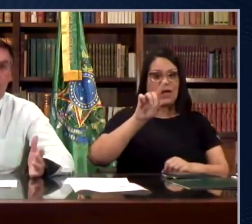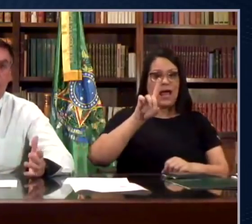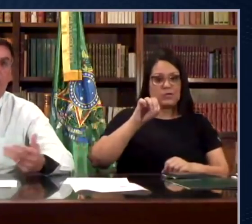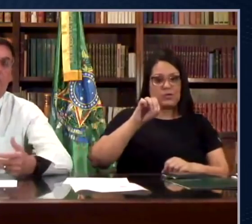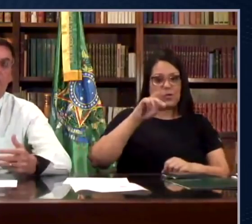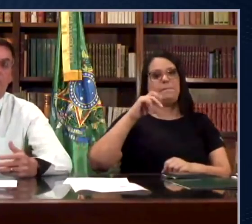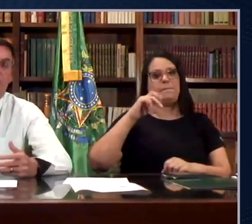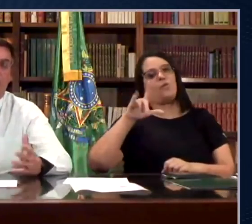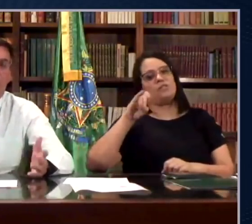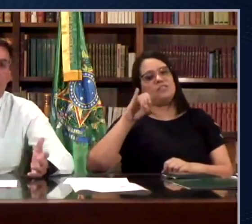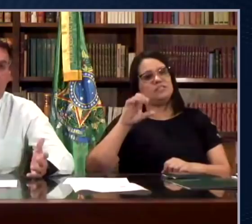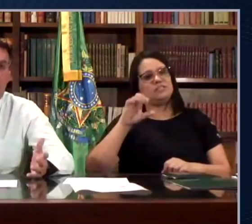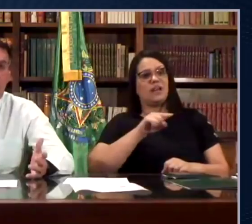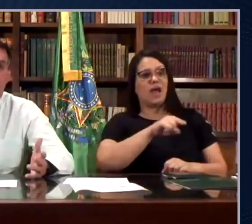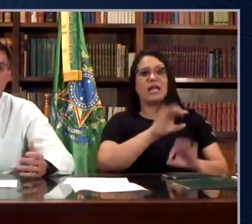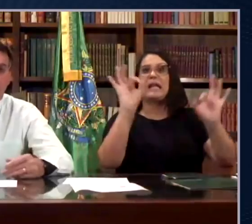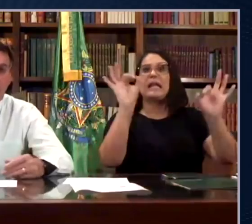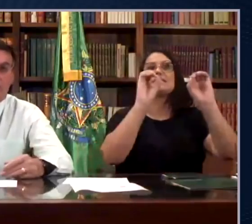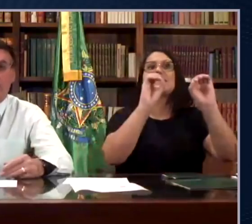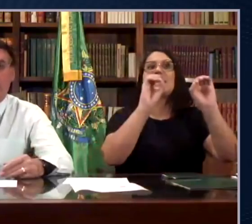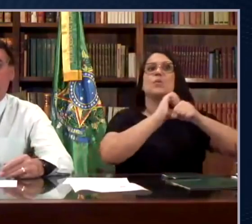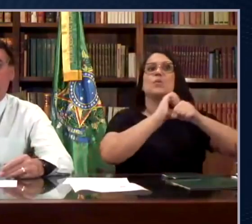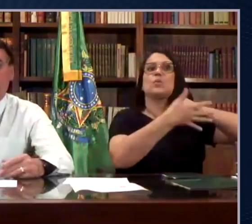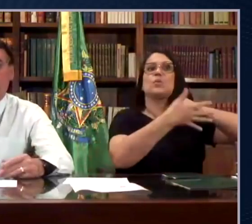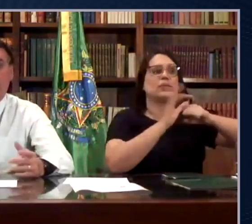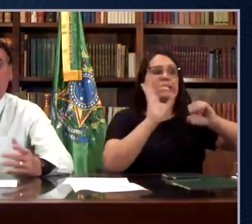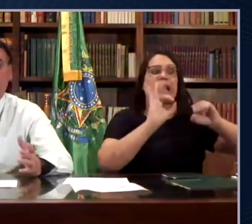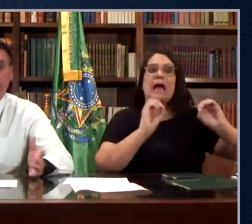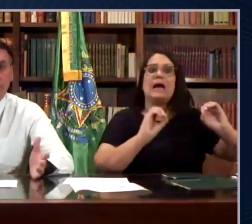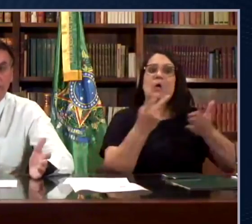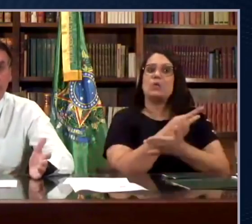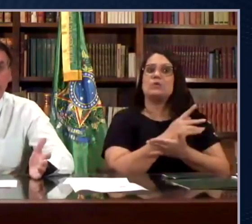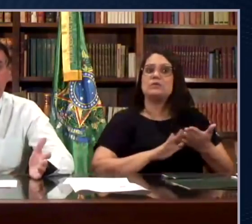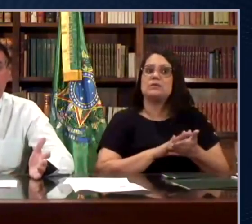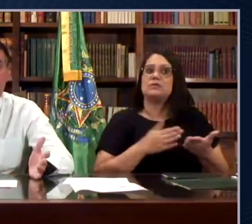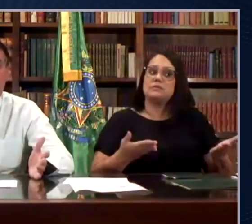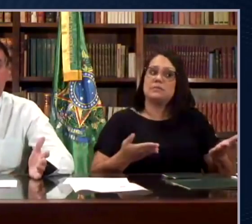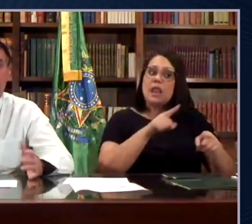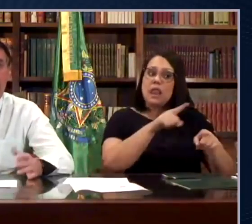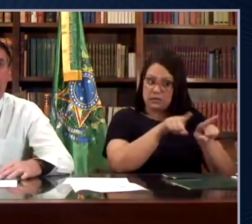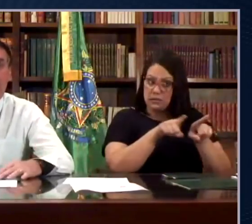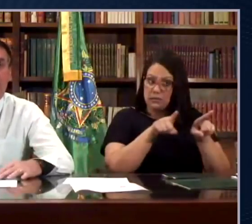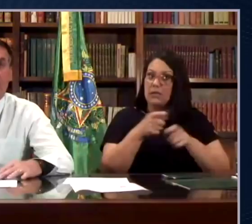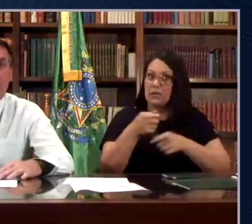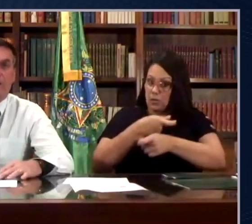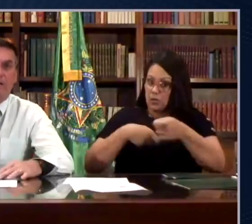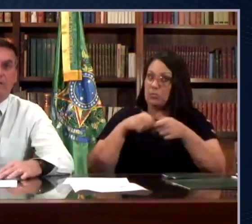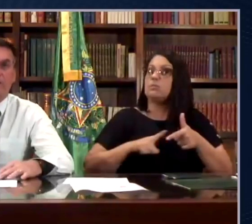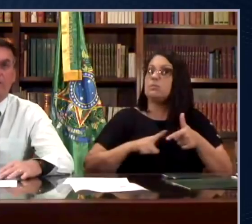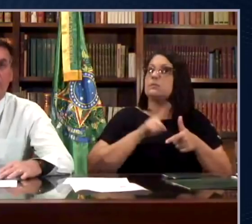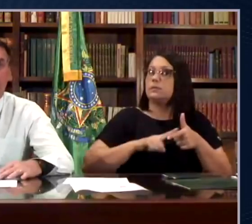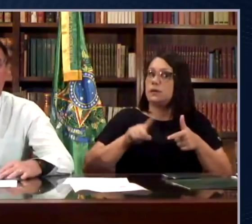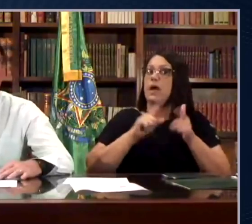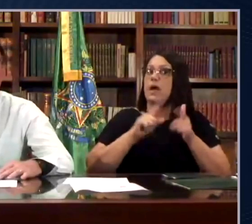essa medida toda, que pelo que me consta não tem nenhum caso lá. Talvez a economia está sofrendo em Eldorado também. As lojas